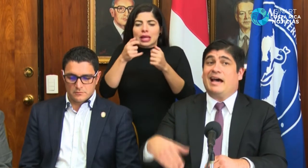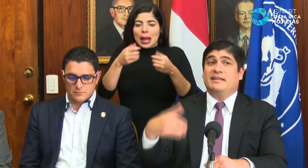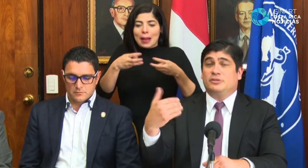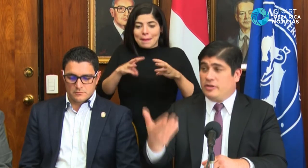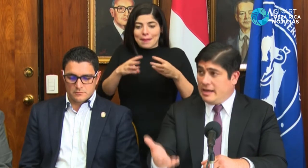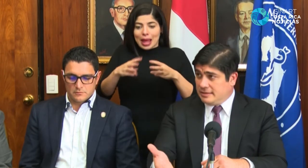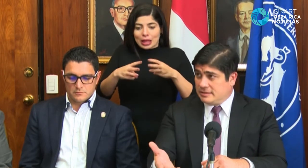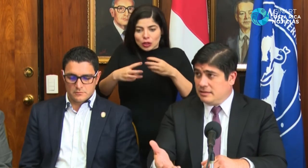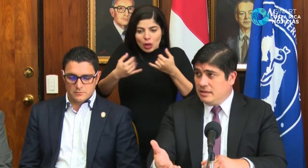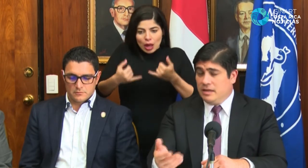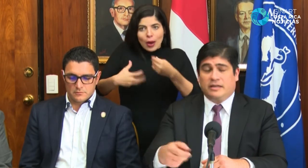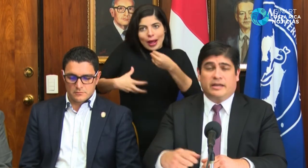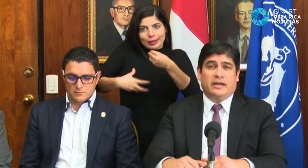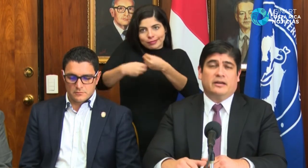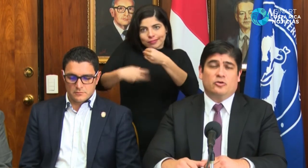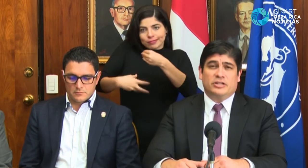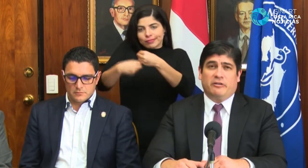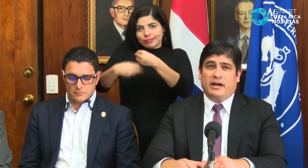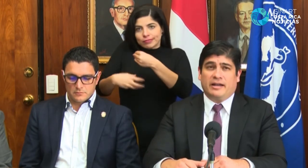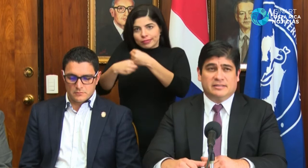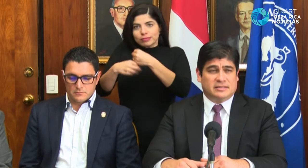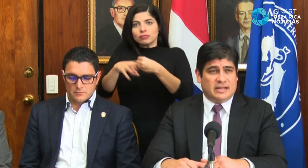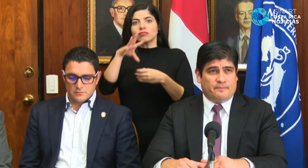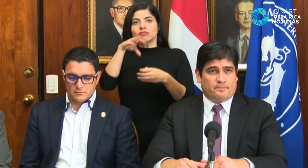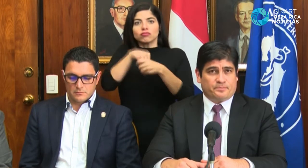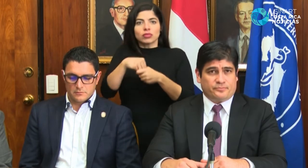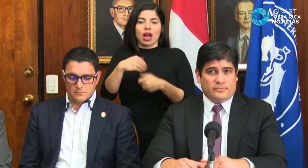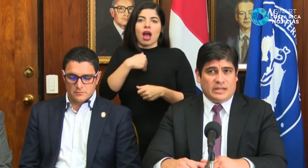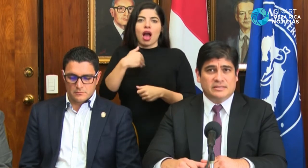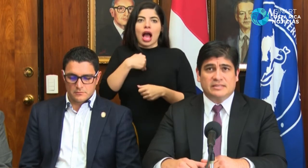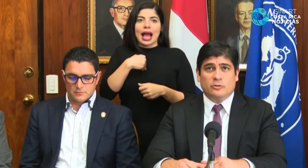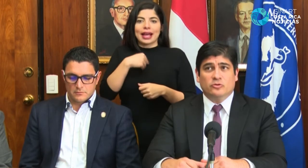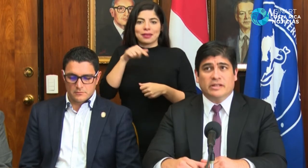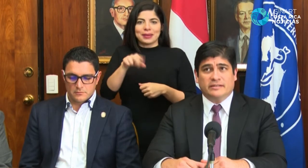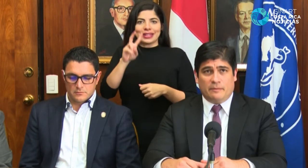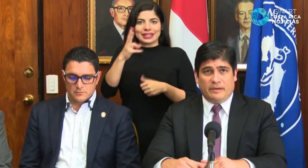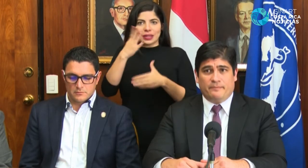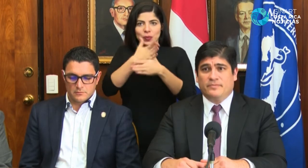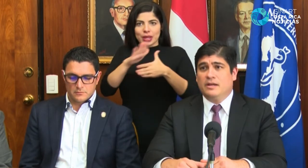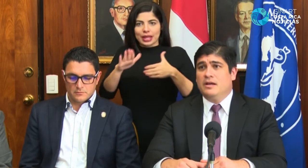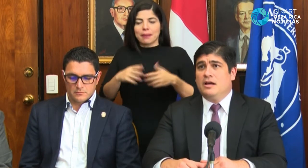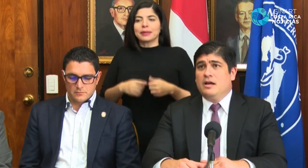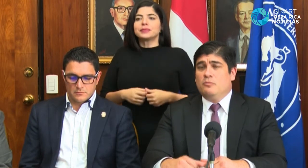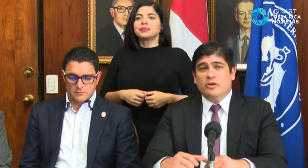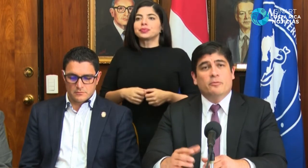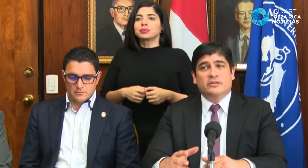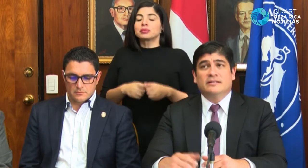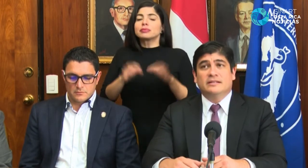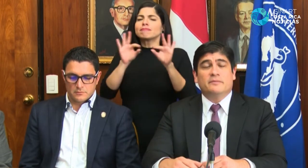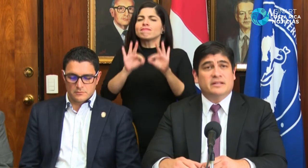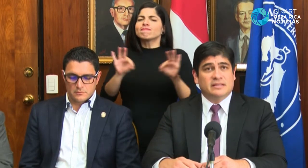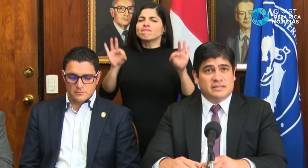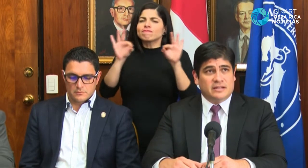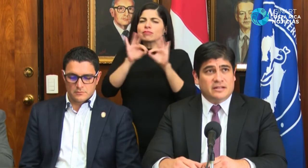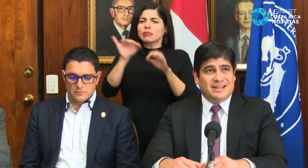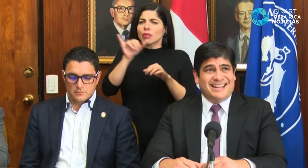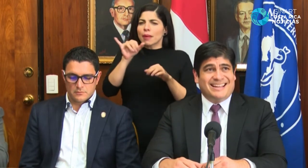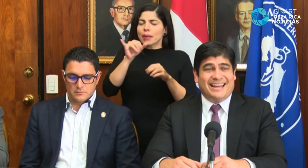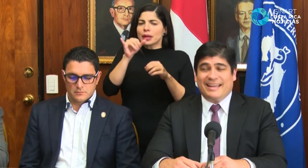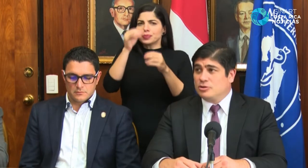medidas adicionales que conlleva esta segunda etapa. Muy importante también